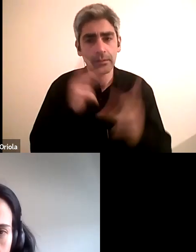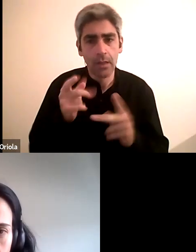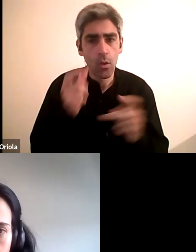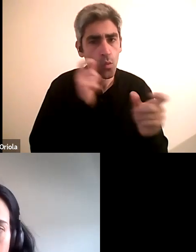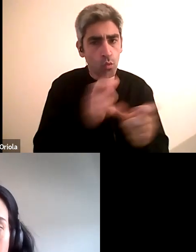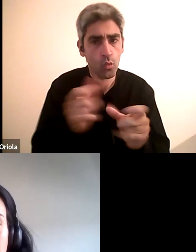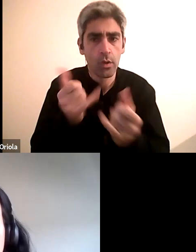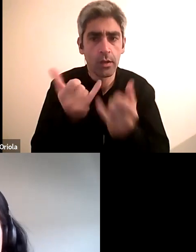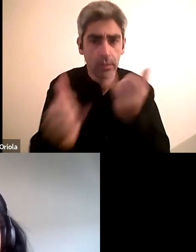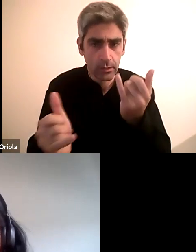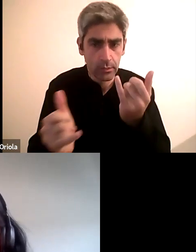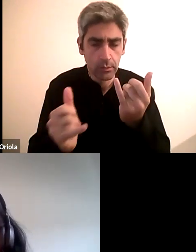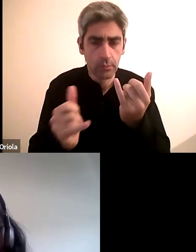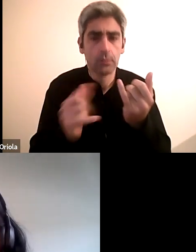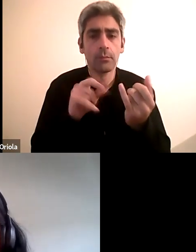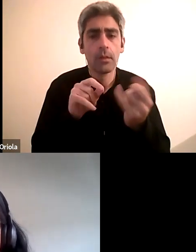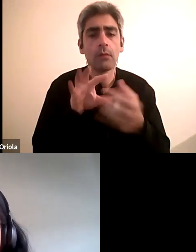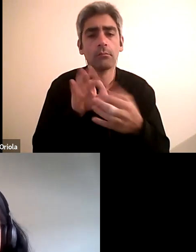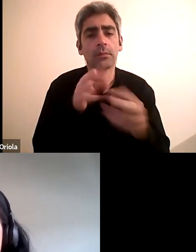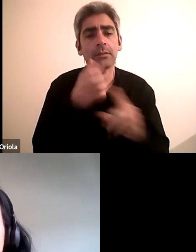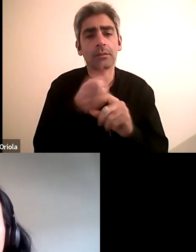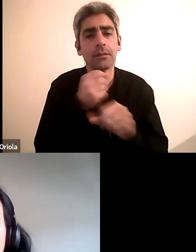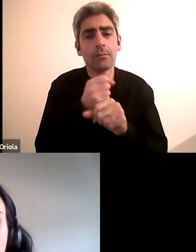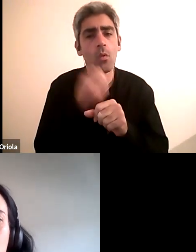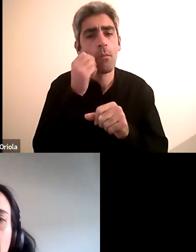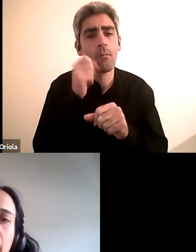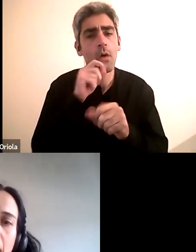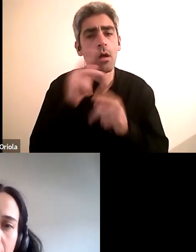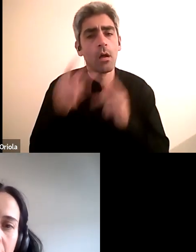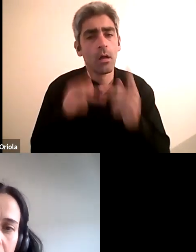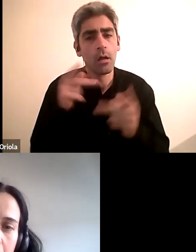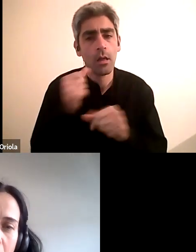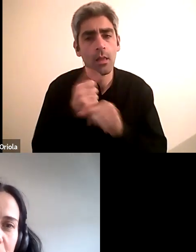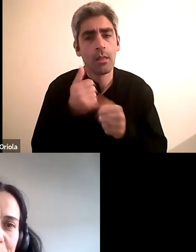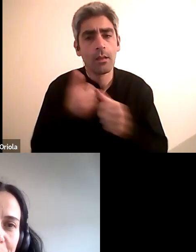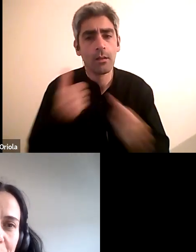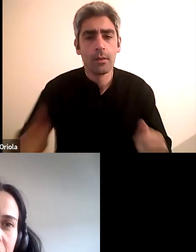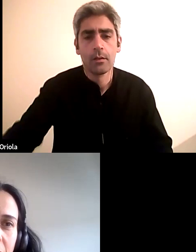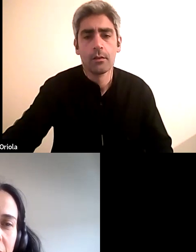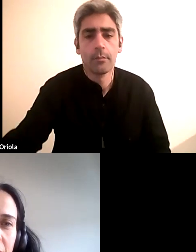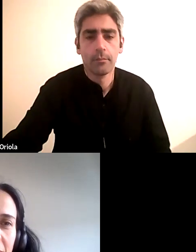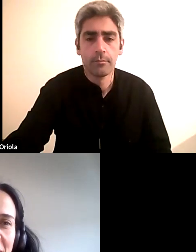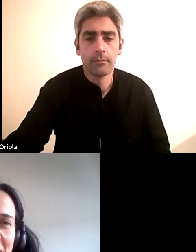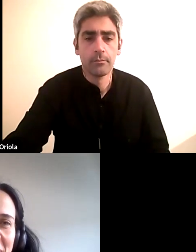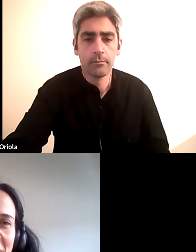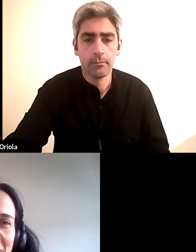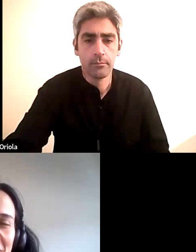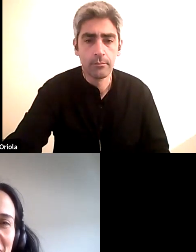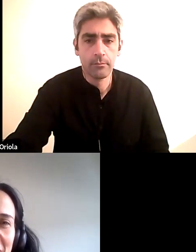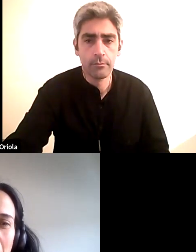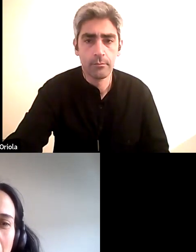de riscos? E em relação aos acidentes de trabalho, como podem ser avaliados em teletrabalho? Bem,